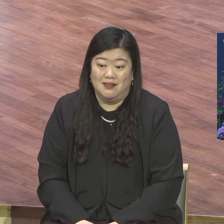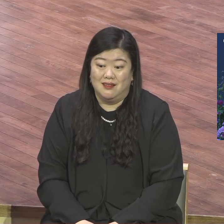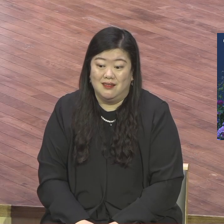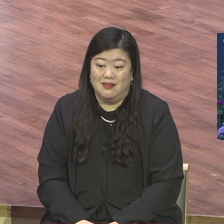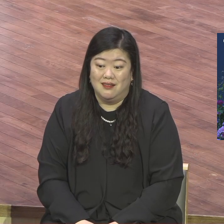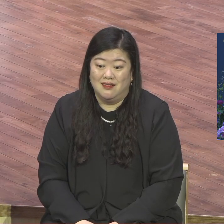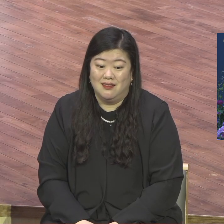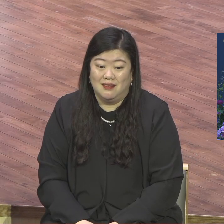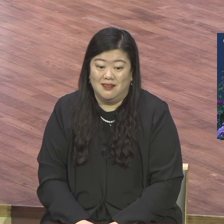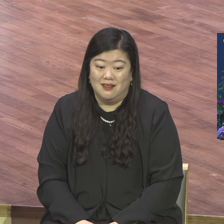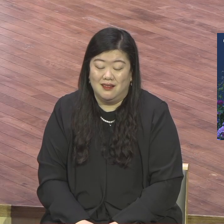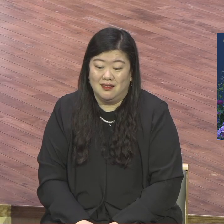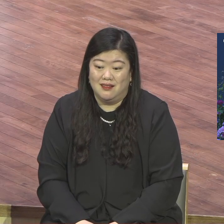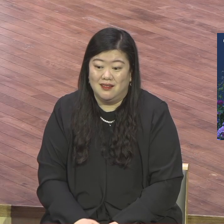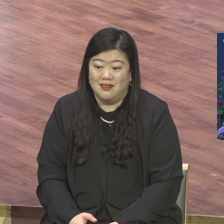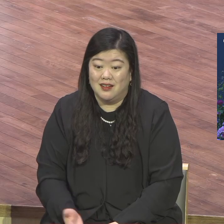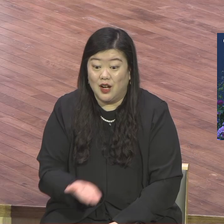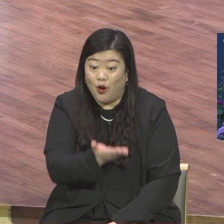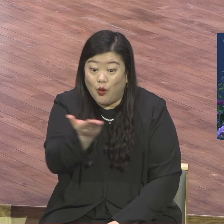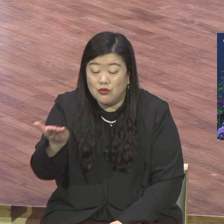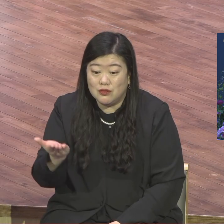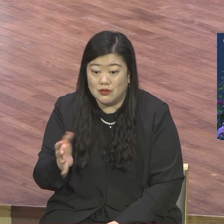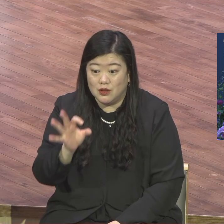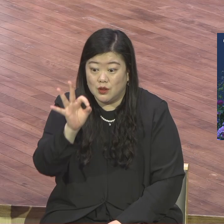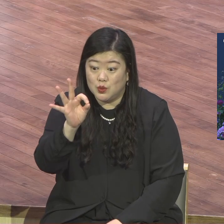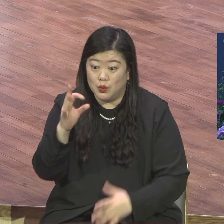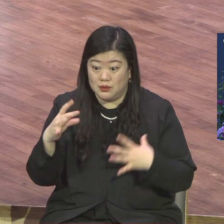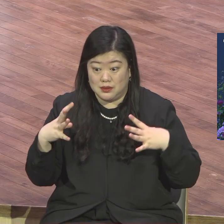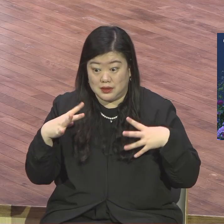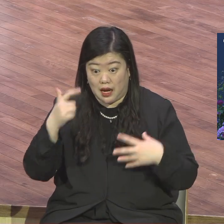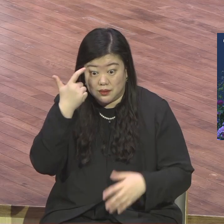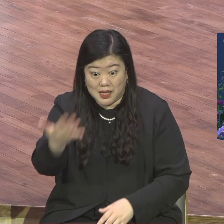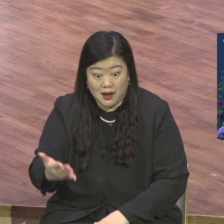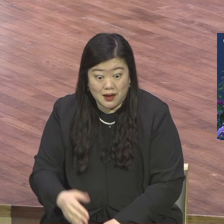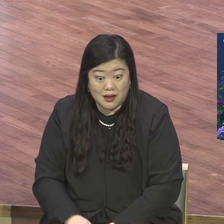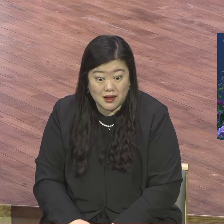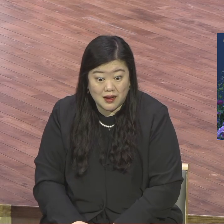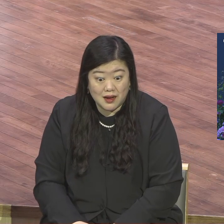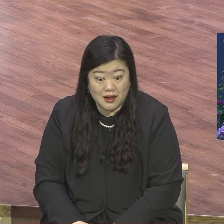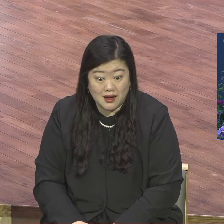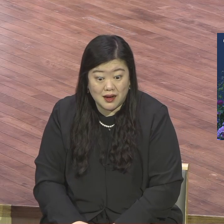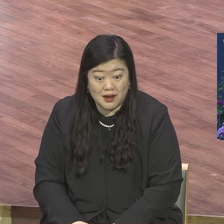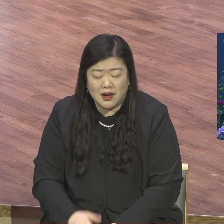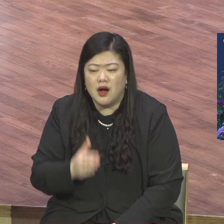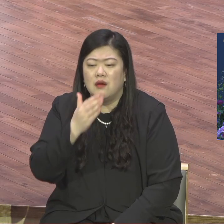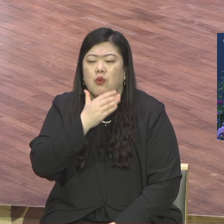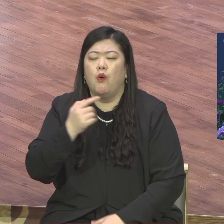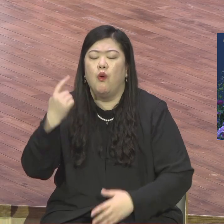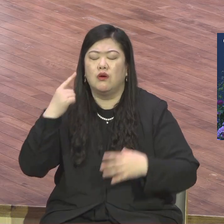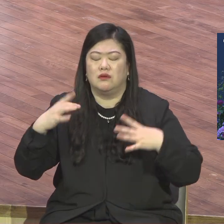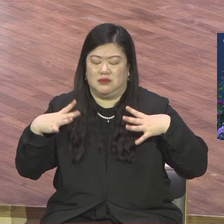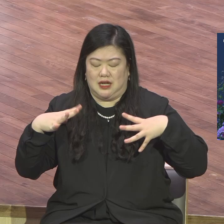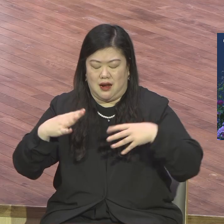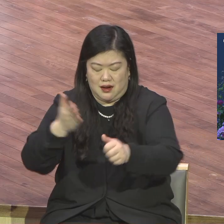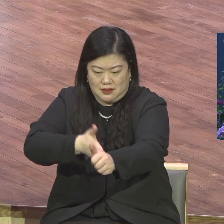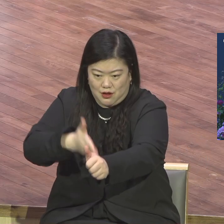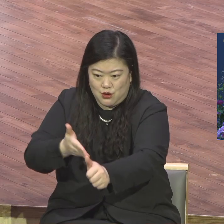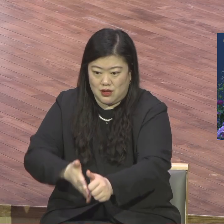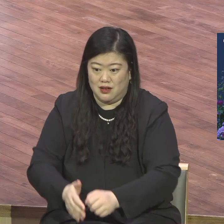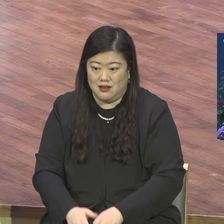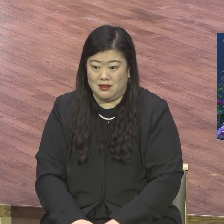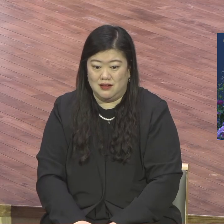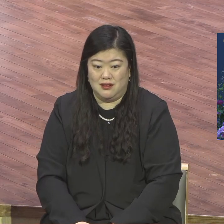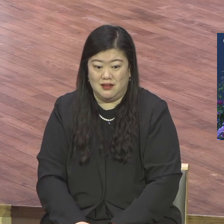그런데 우리는 달라야 돼요. 우리는 복음 플렉스 해야 돼. 복음 플렉스. 복음을